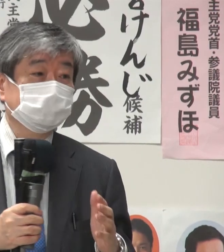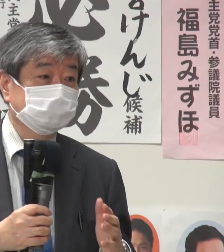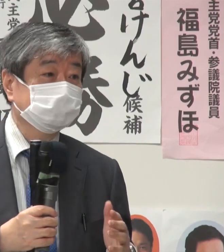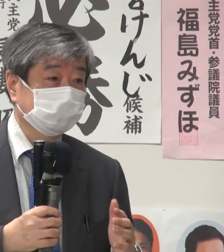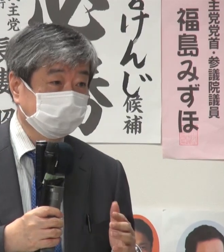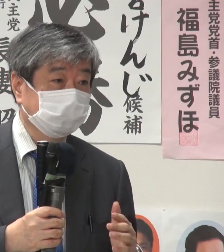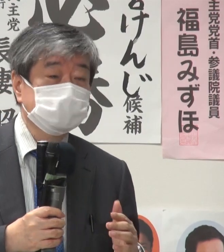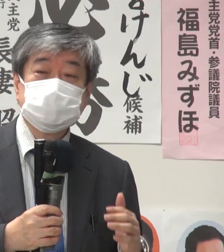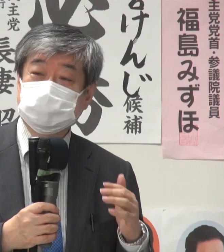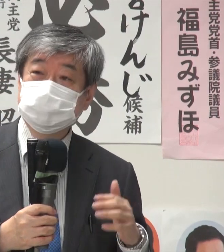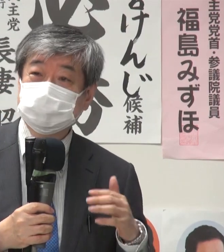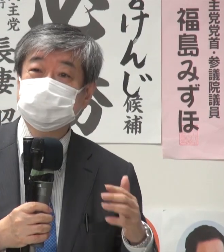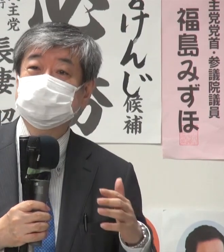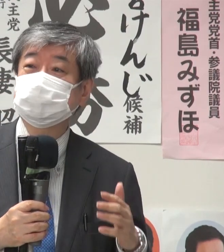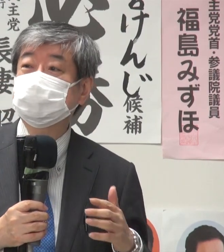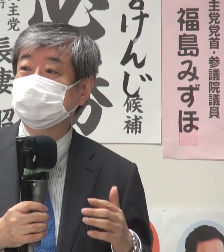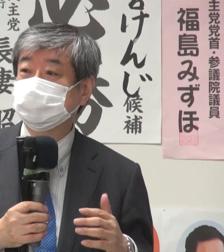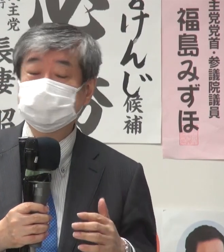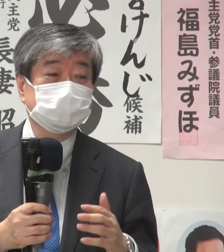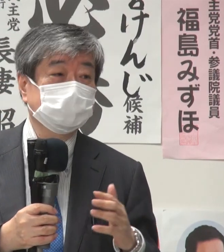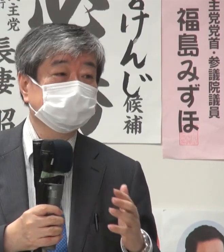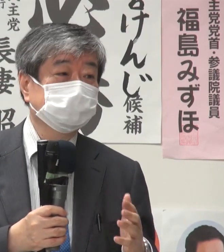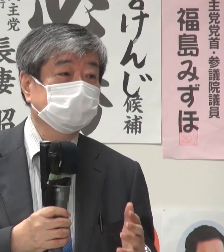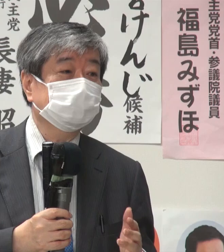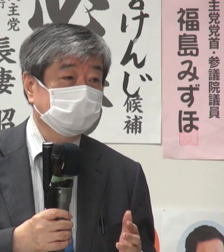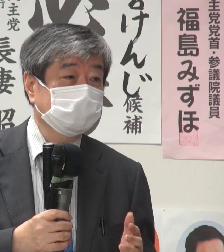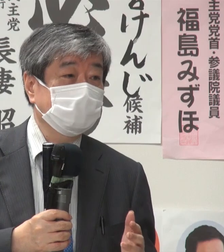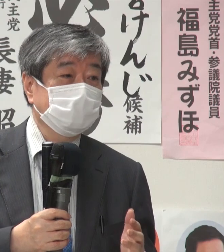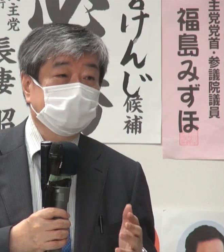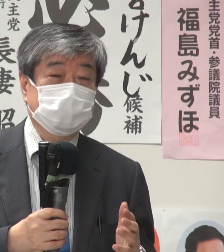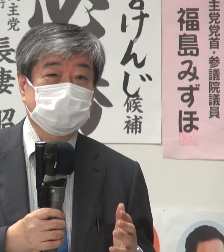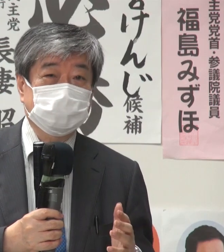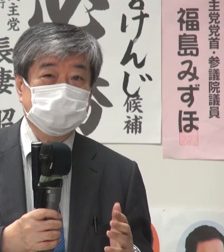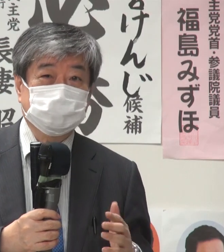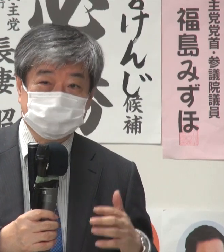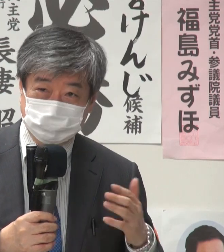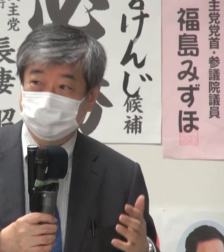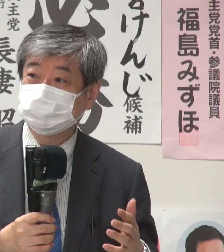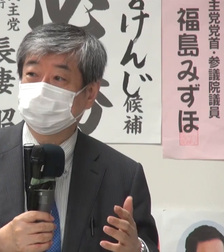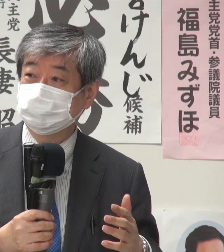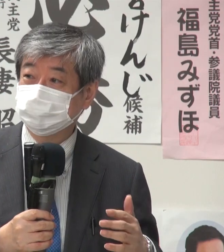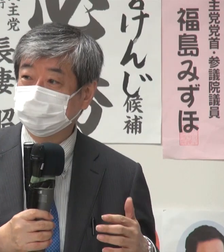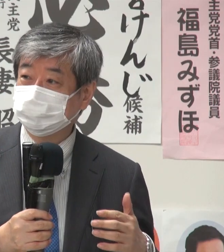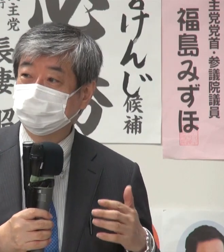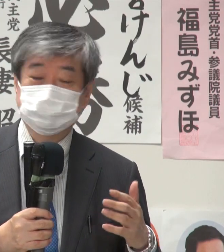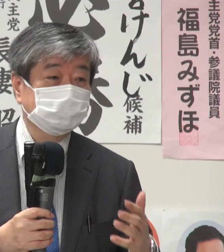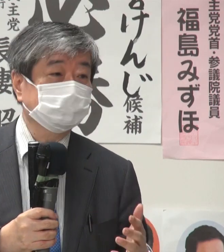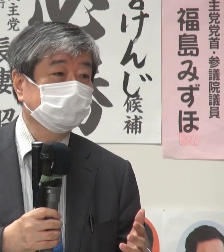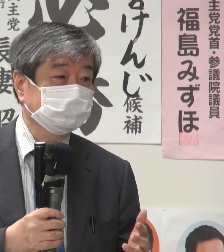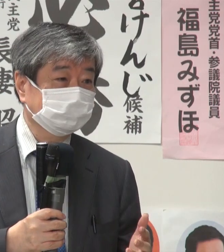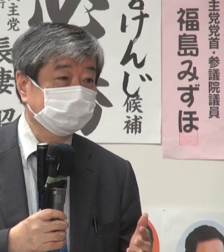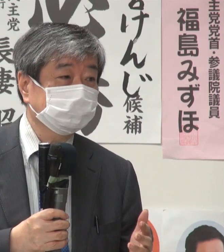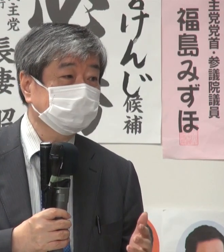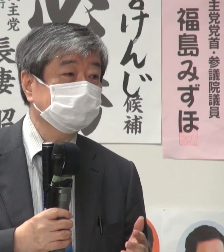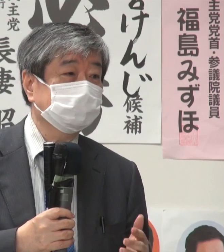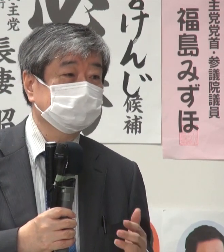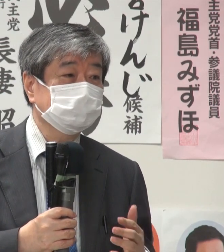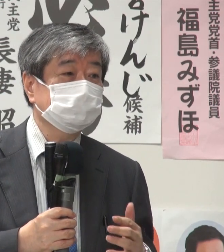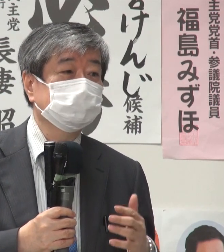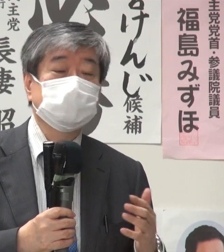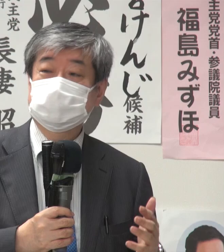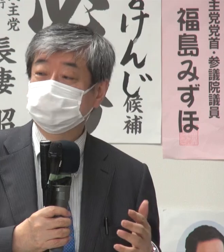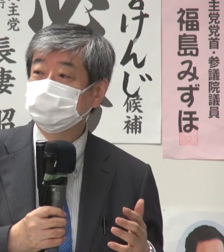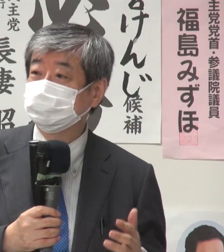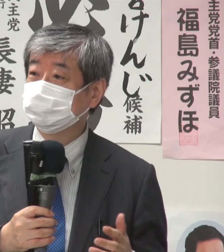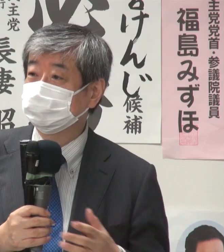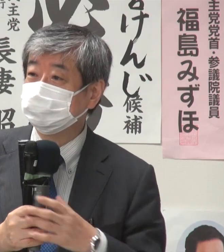ったかもしれませんが、急速にそこがですね、息が合うようになって、まあ、ポスターを貼るとかチラシを配るとかですね、いろんなことがすご